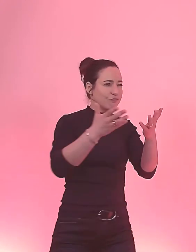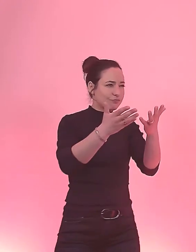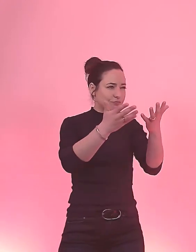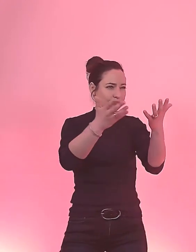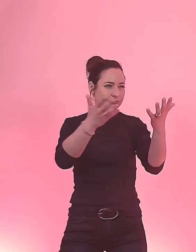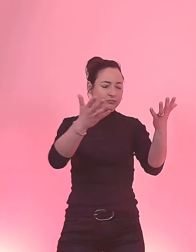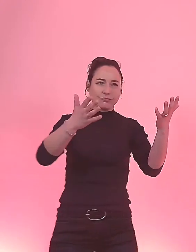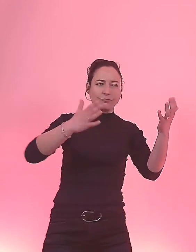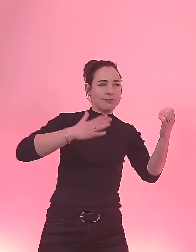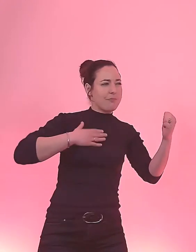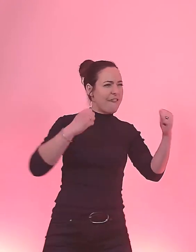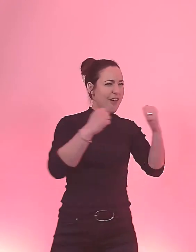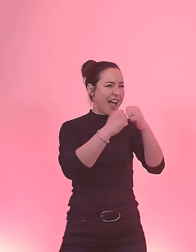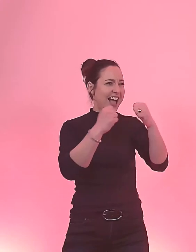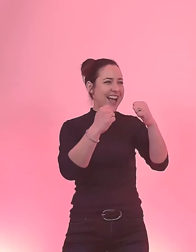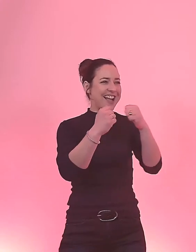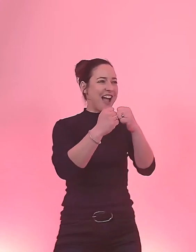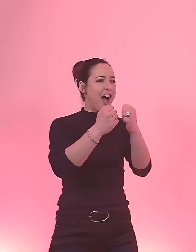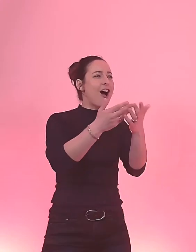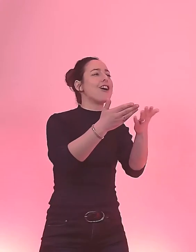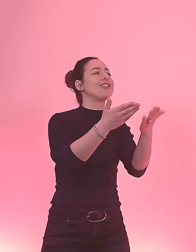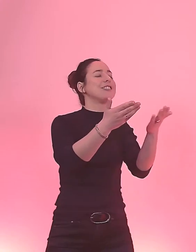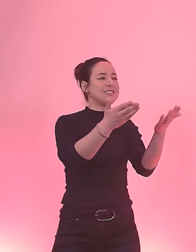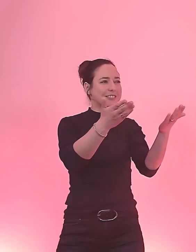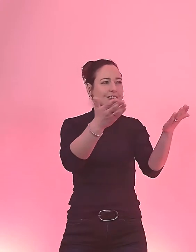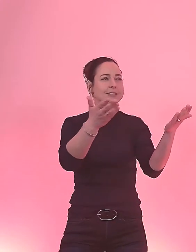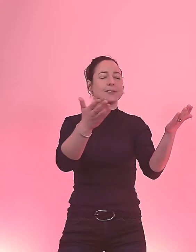in de prijzen wie